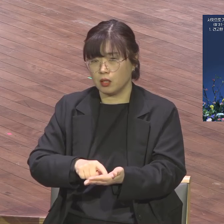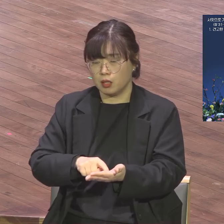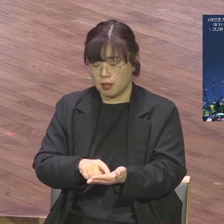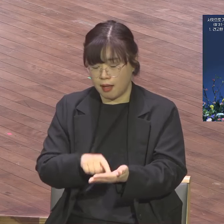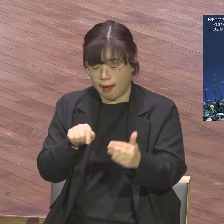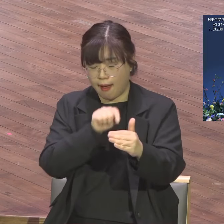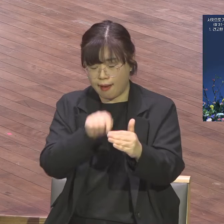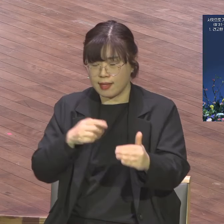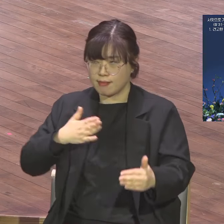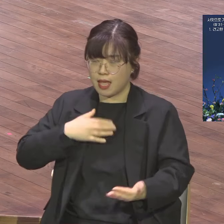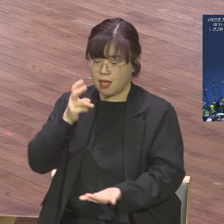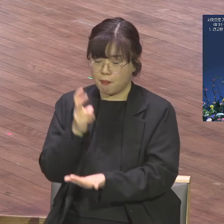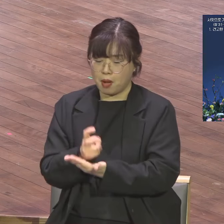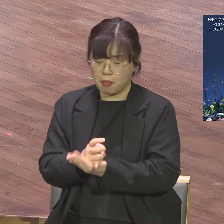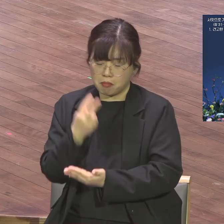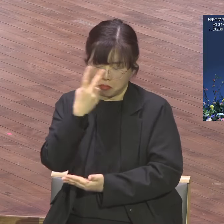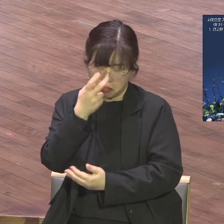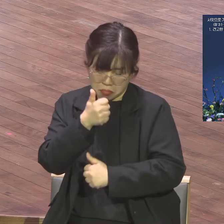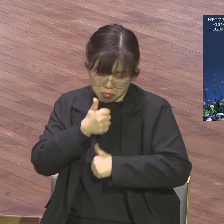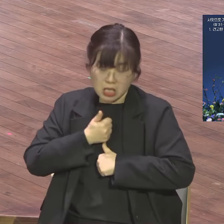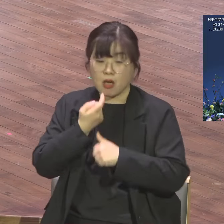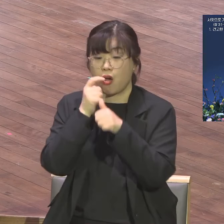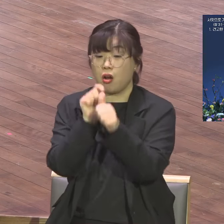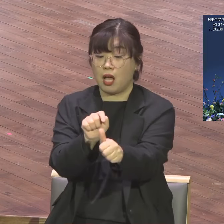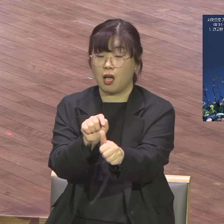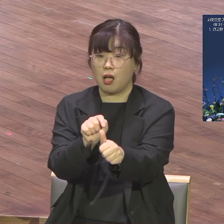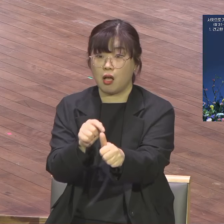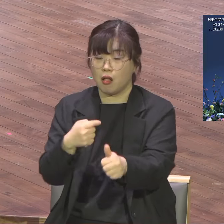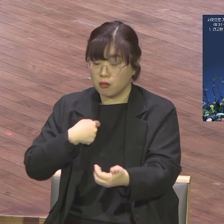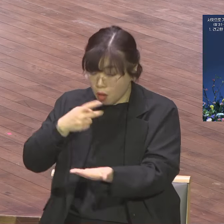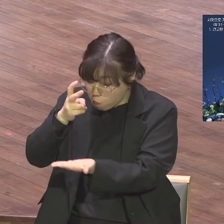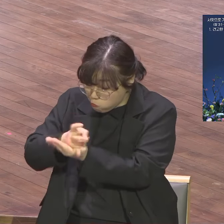명령 이게 뭐예요? 하나님의 말씀이에요.